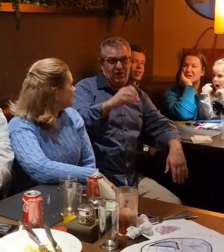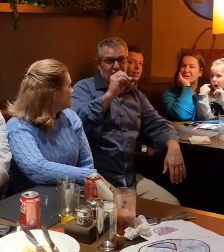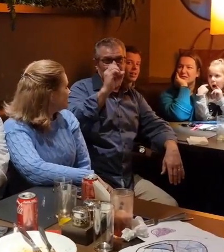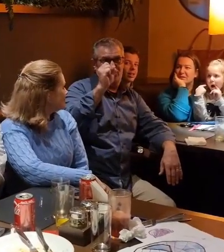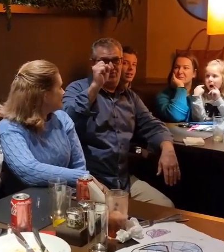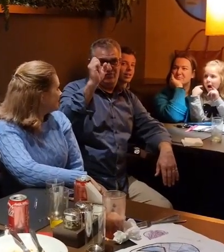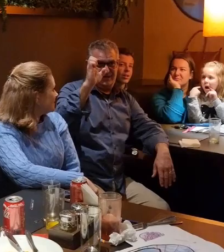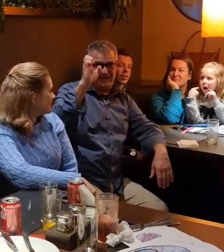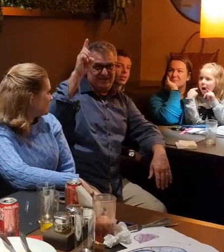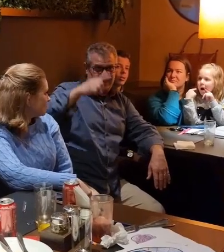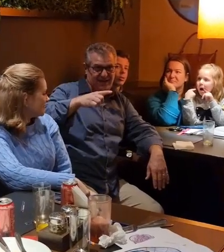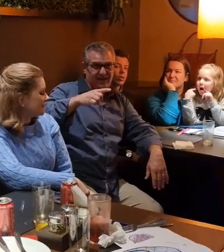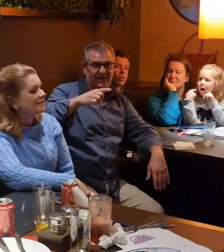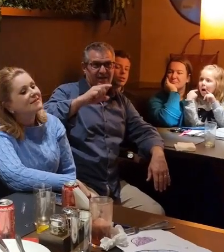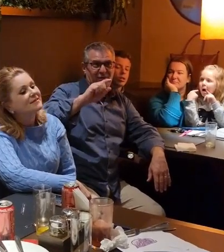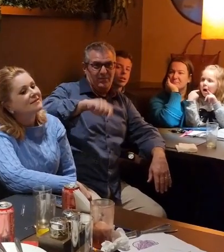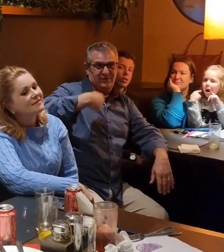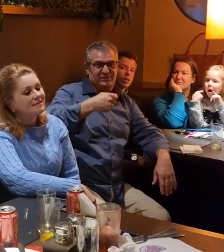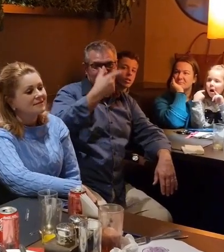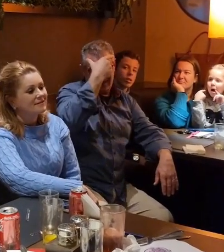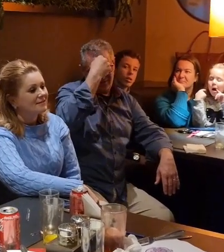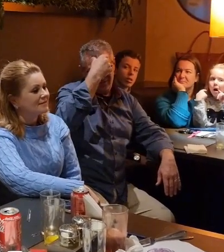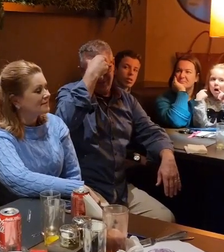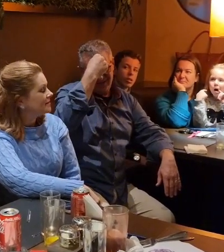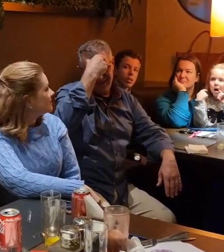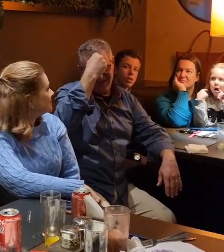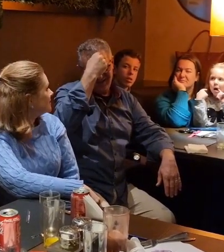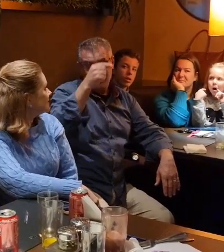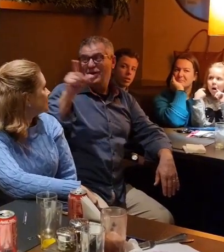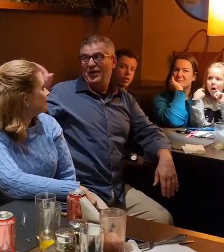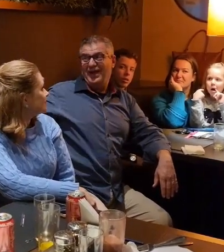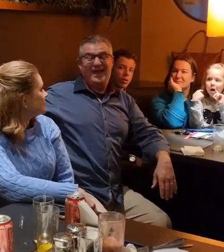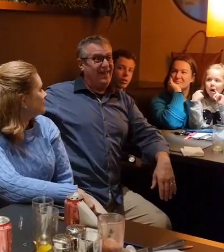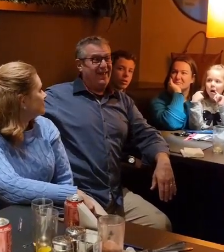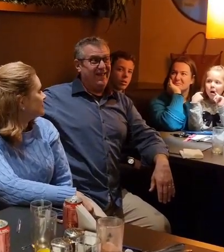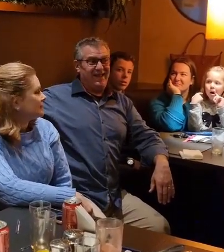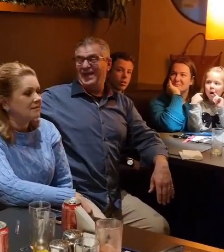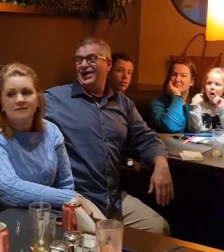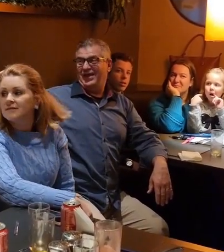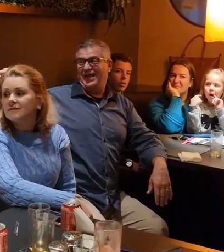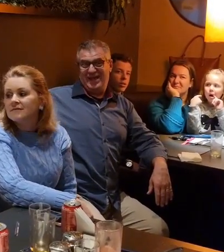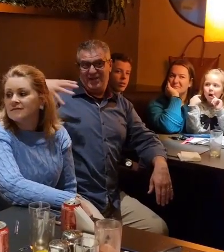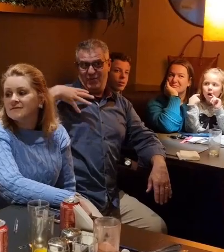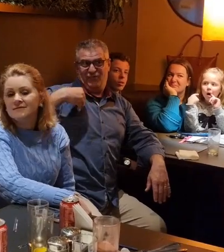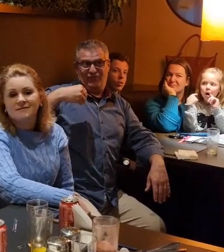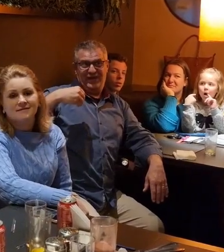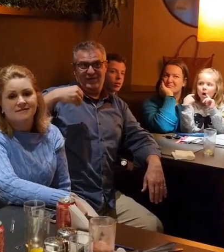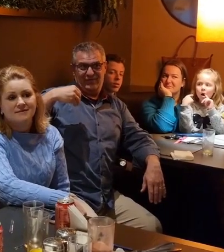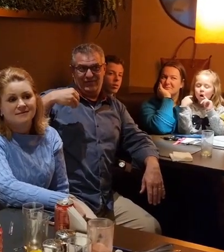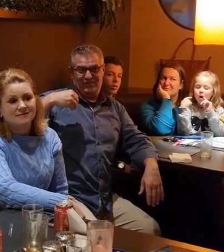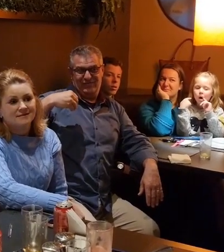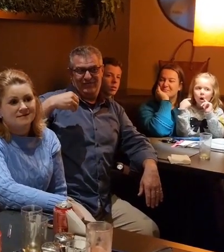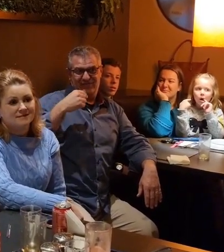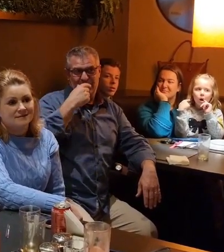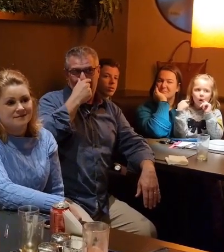Ele é fã do Chaves. já viu uma Júlia? O nome dela é Júlia e o